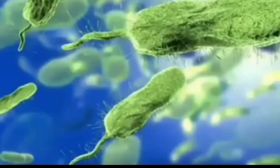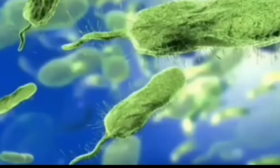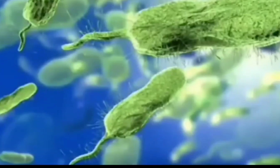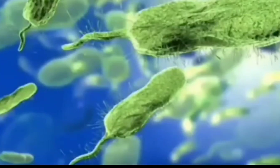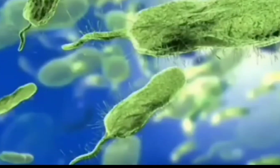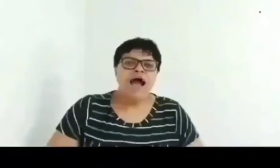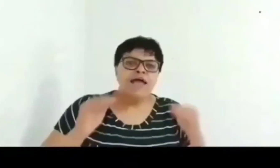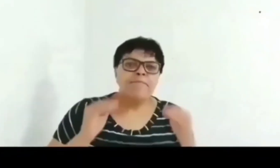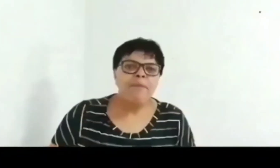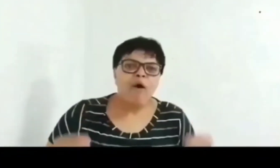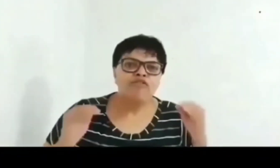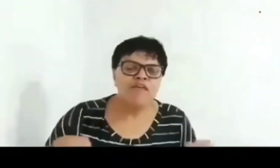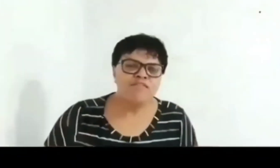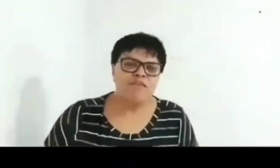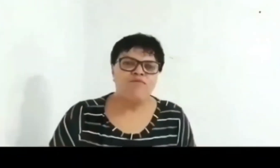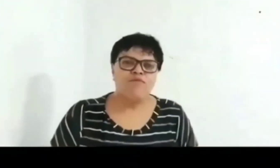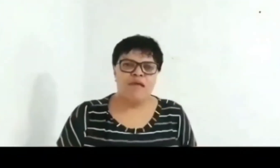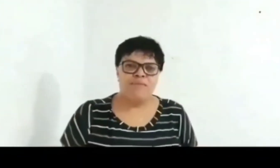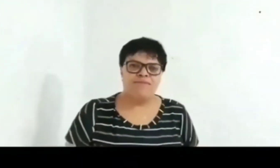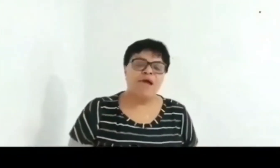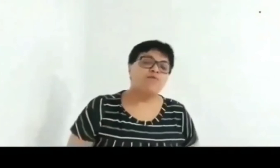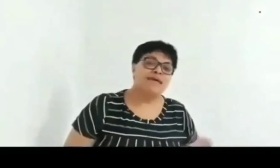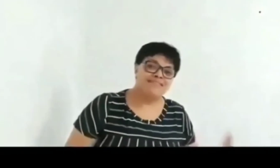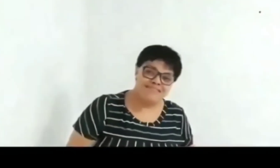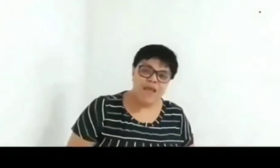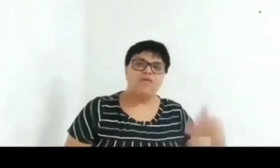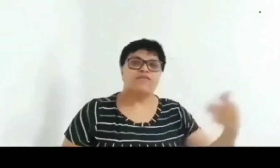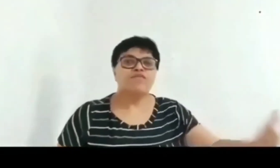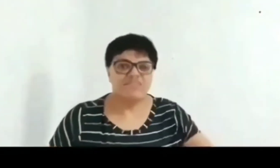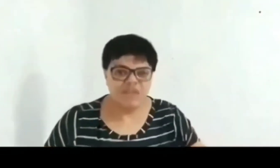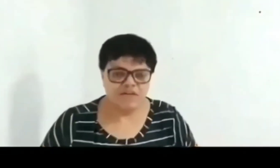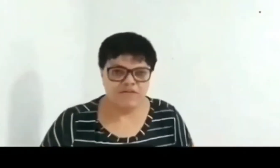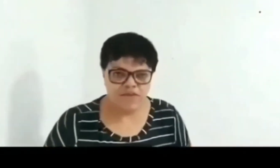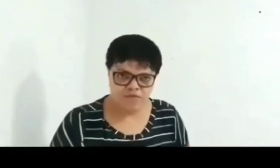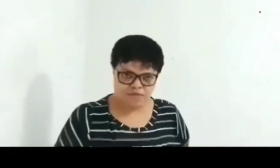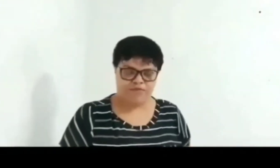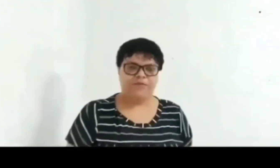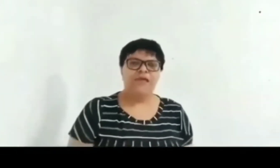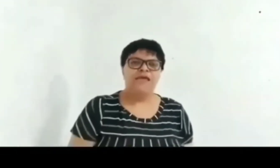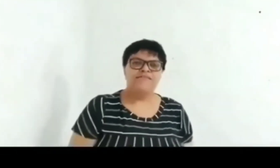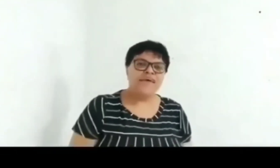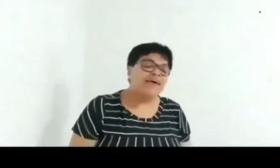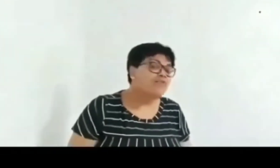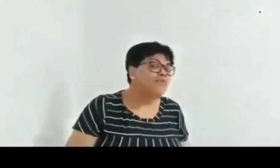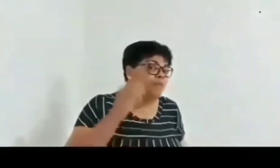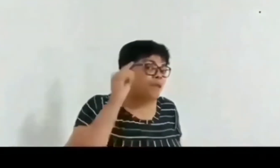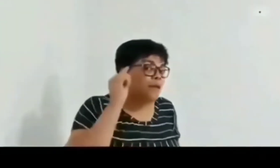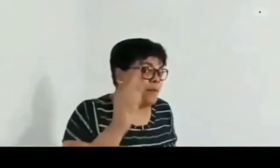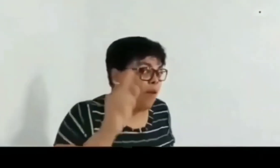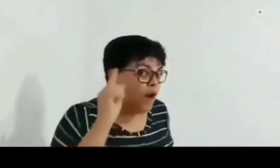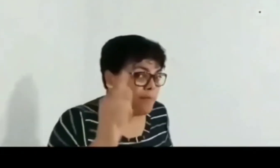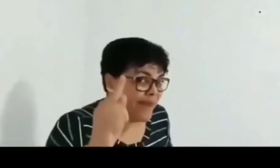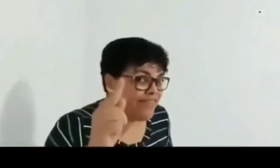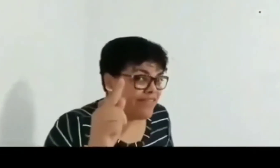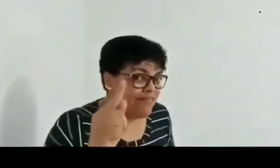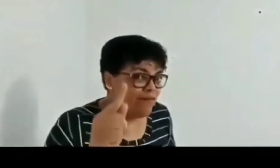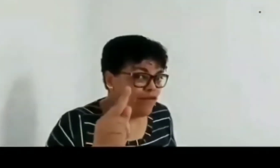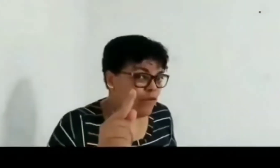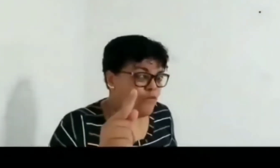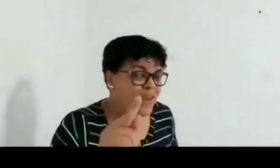graças a importância fundamental das células dos seres vivos, certo? Olha, preste atenção nisso que